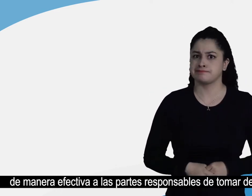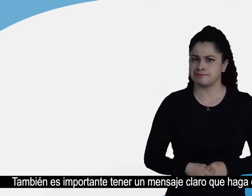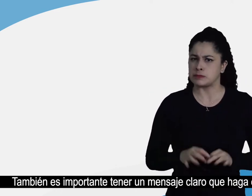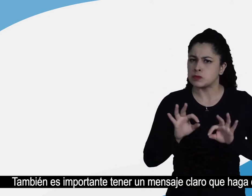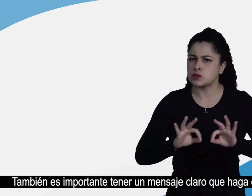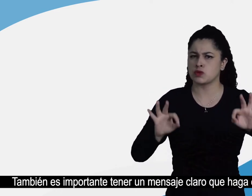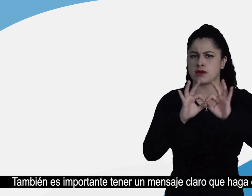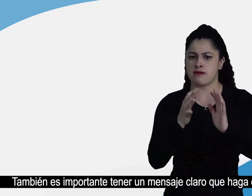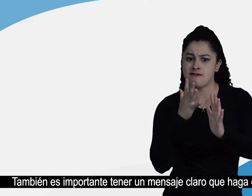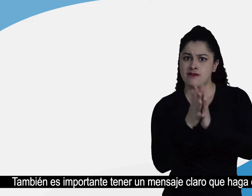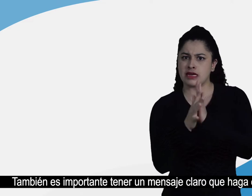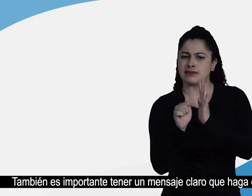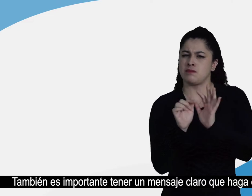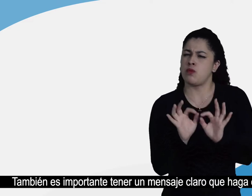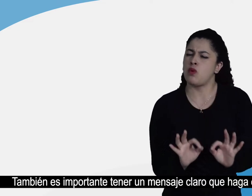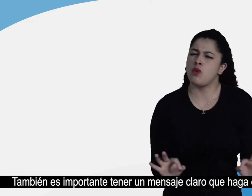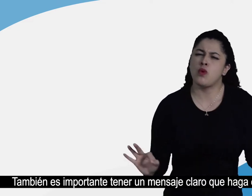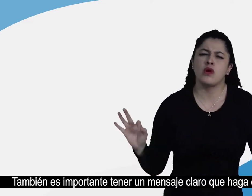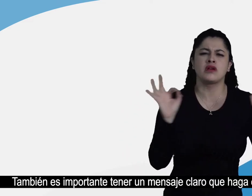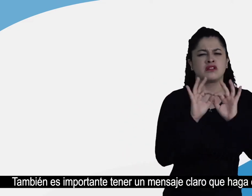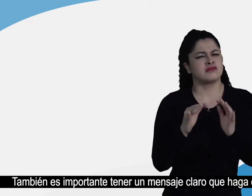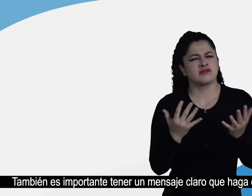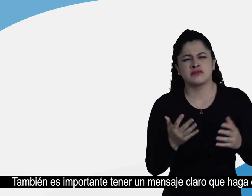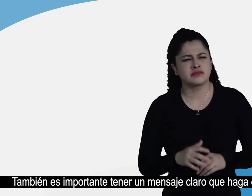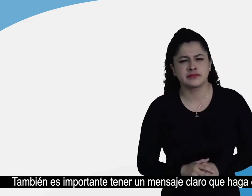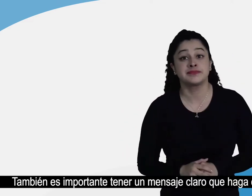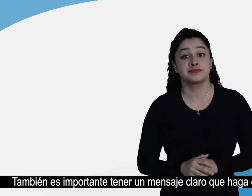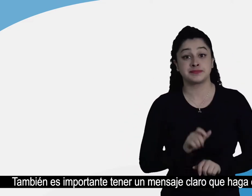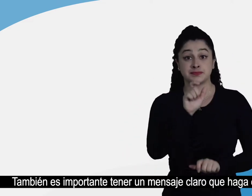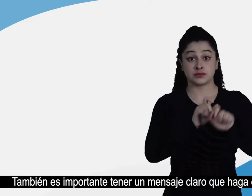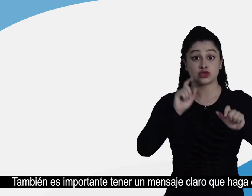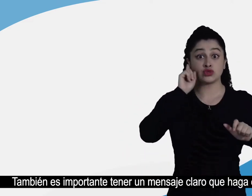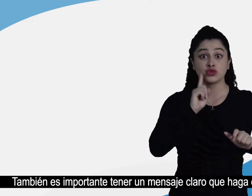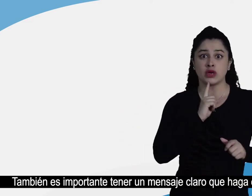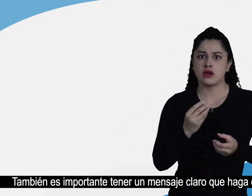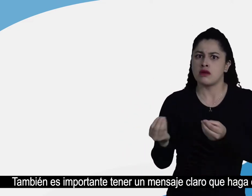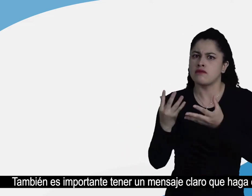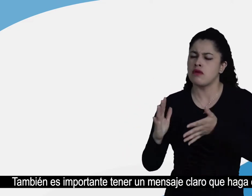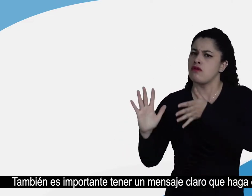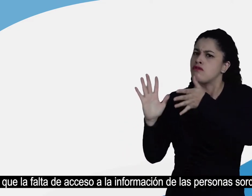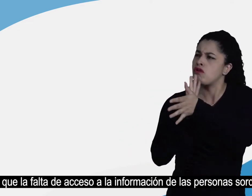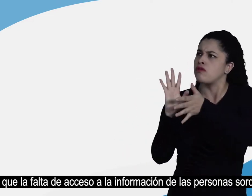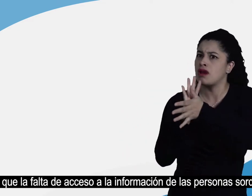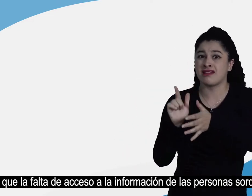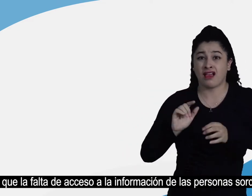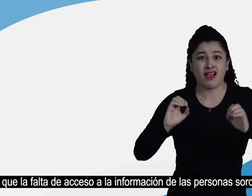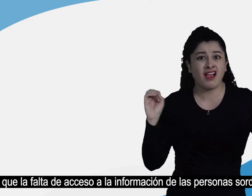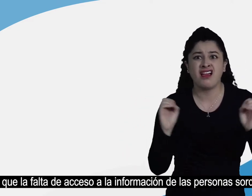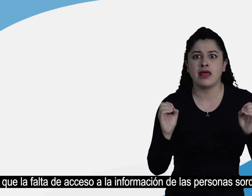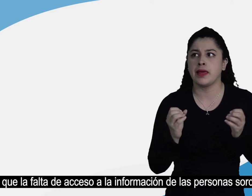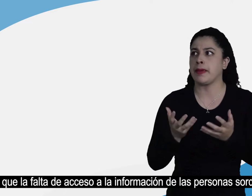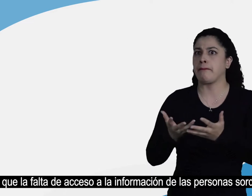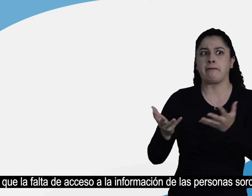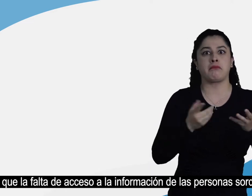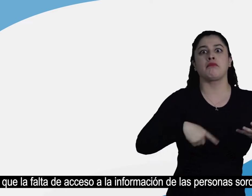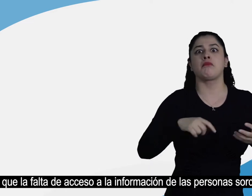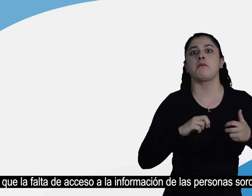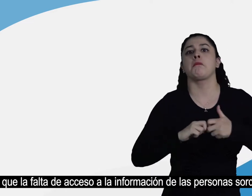También es importante tener un mensaje claro que haga entender que la falta de acceso a la información de las